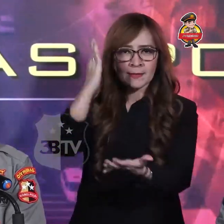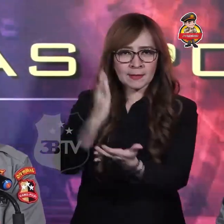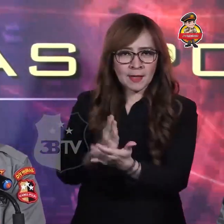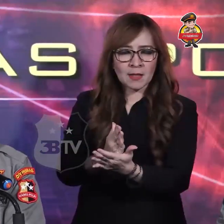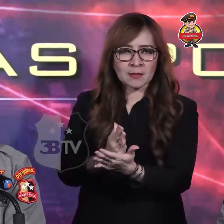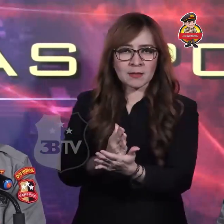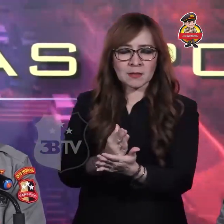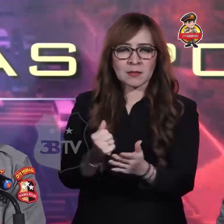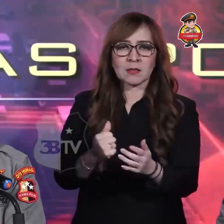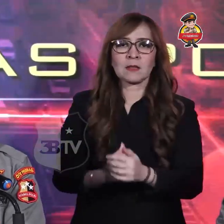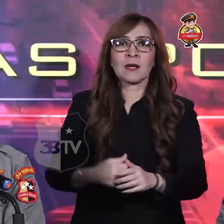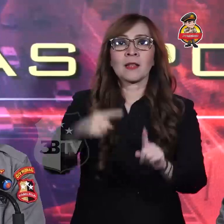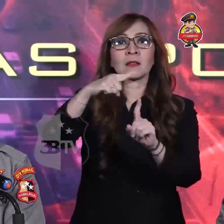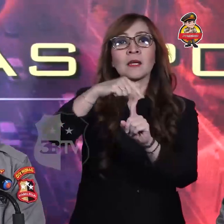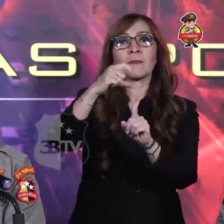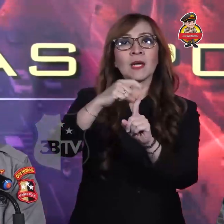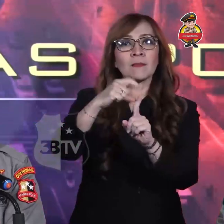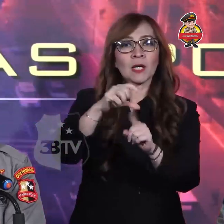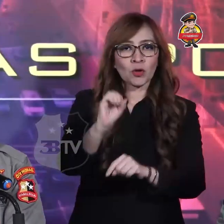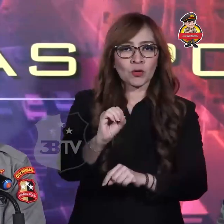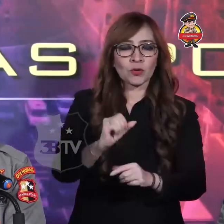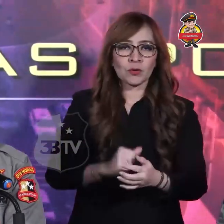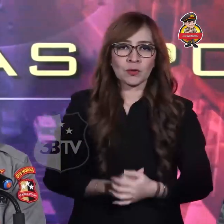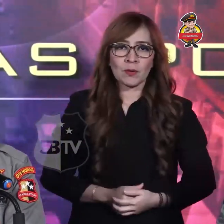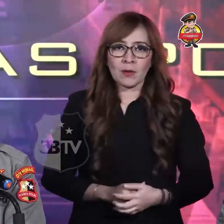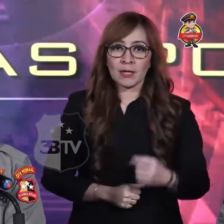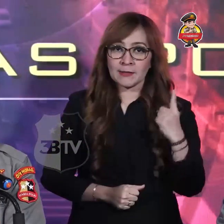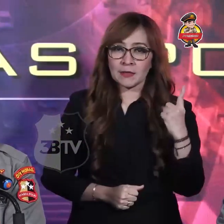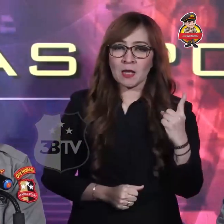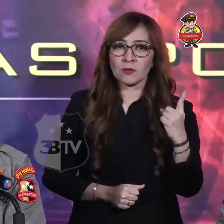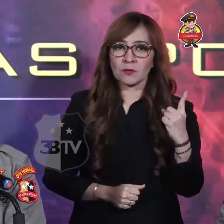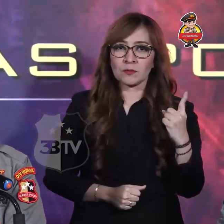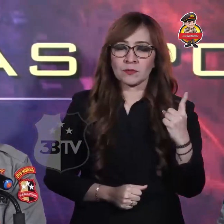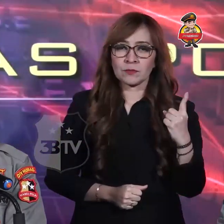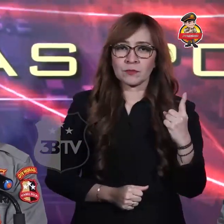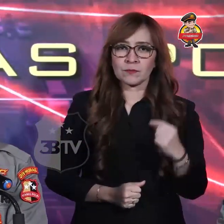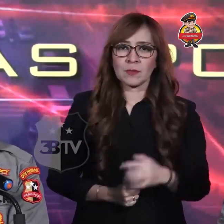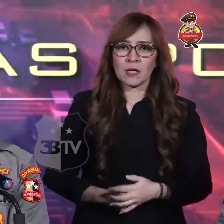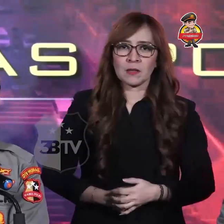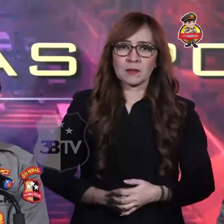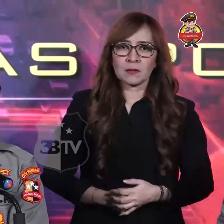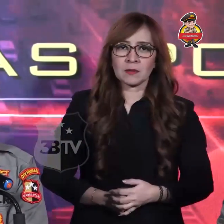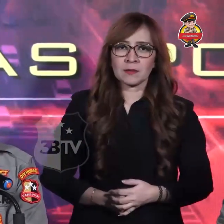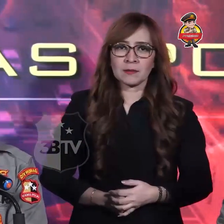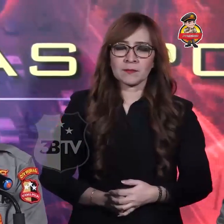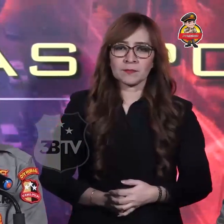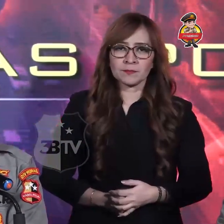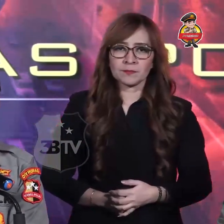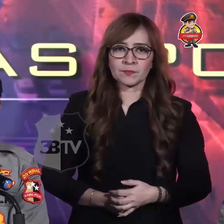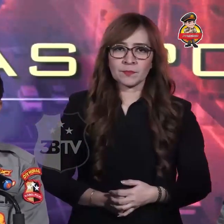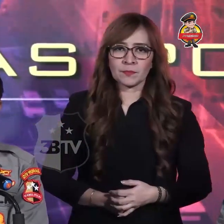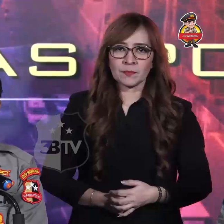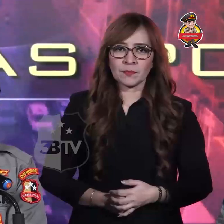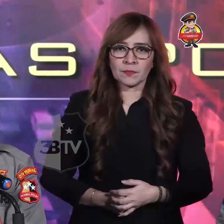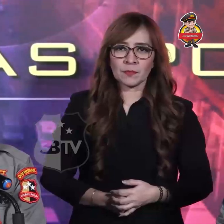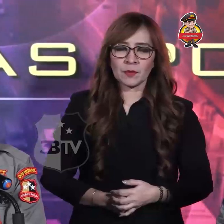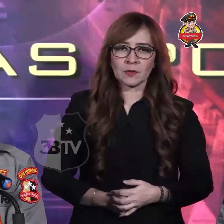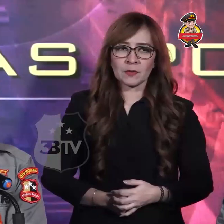TPPO. Yang pertama, rekan-rekan harus ketahui bahwa